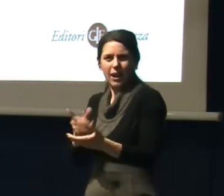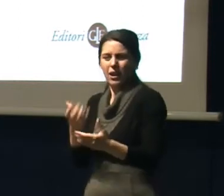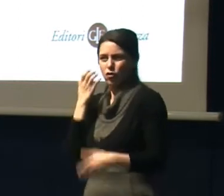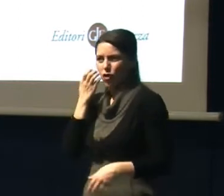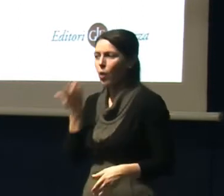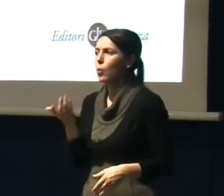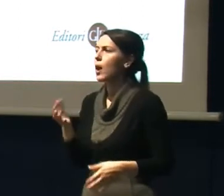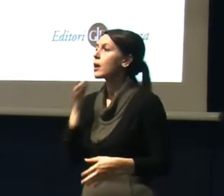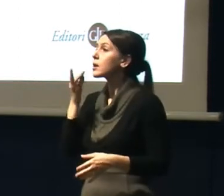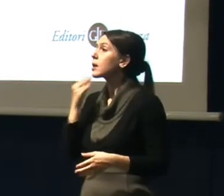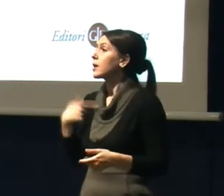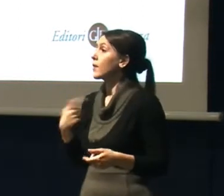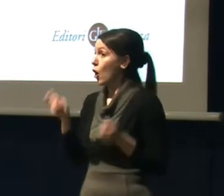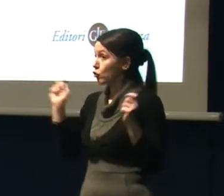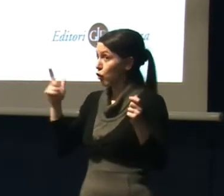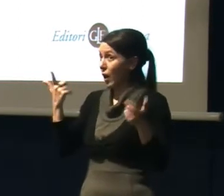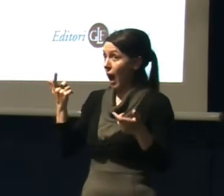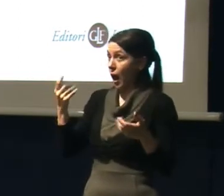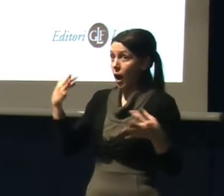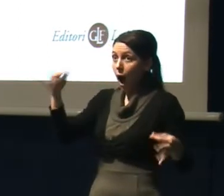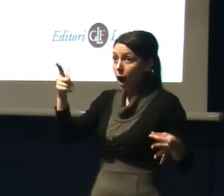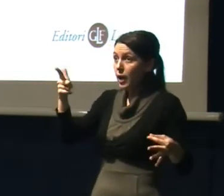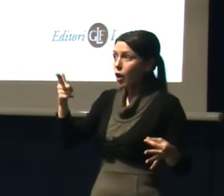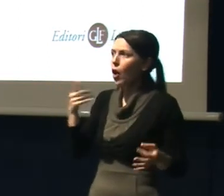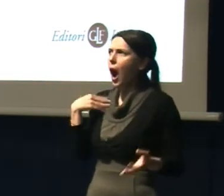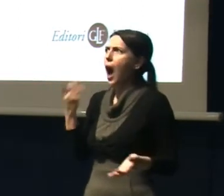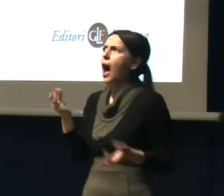siccome non ho il giornale di carta non